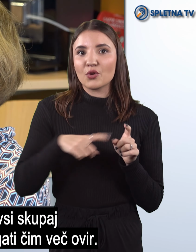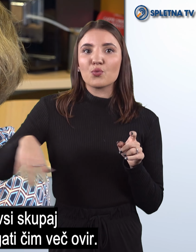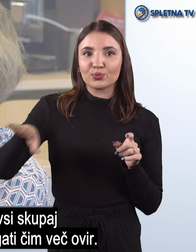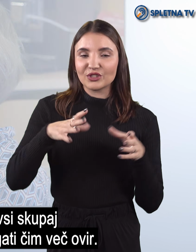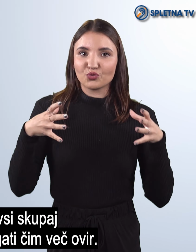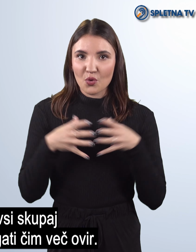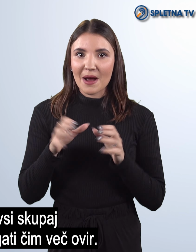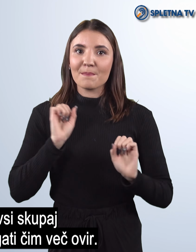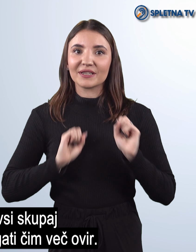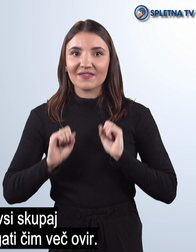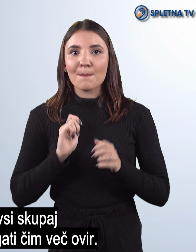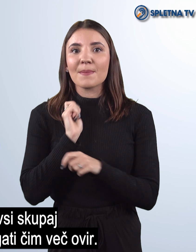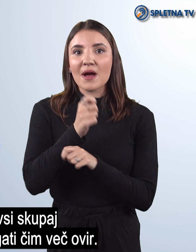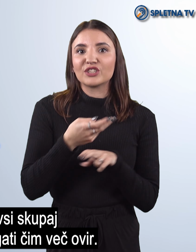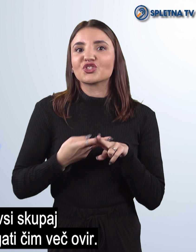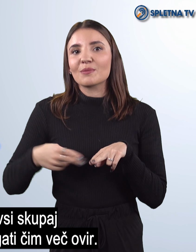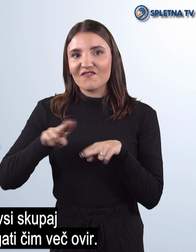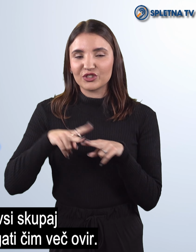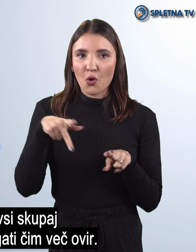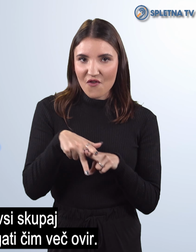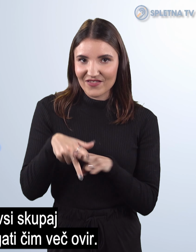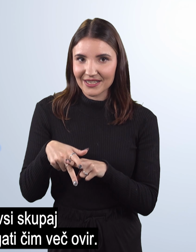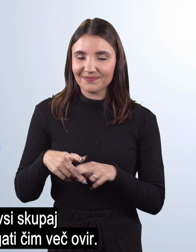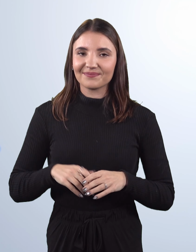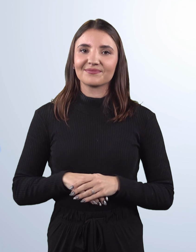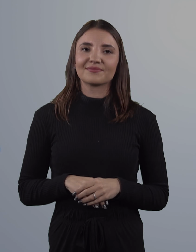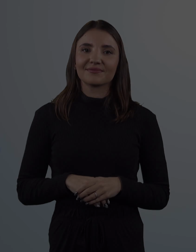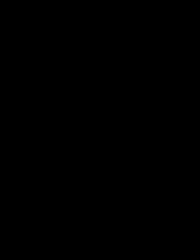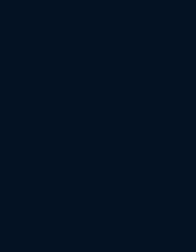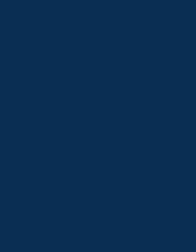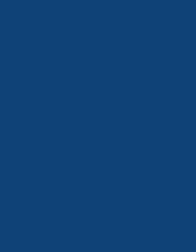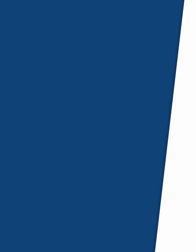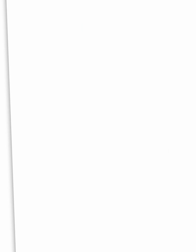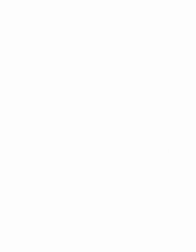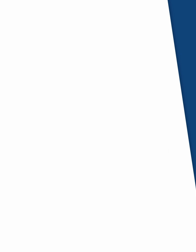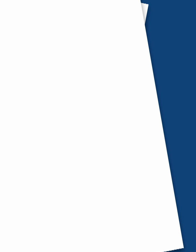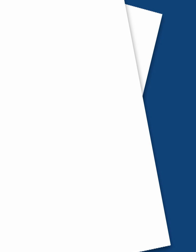Prav zato si vsi skupaj prizadevajo premagati čim več ovir.